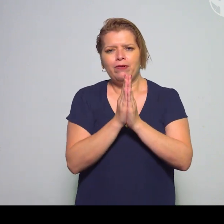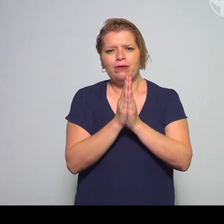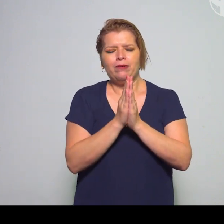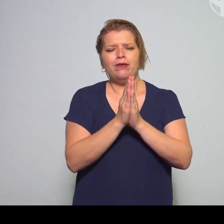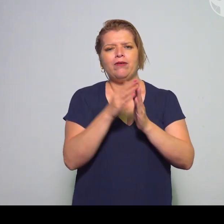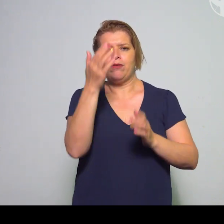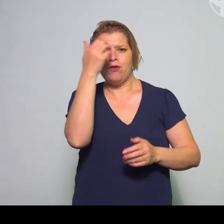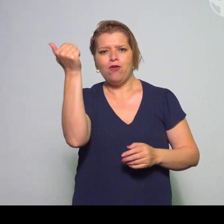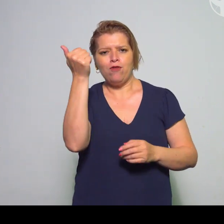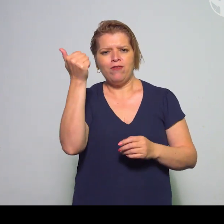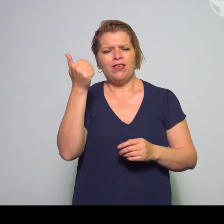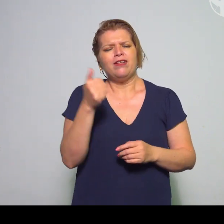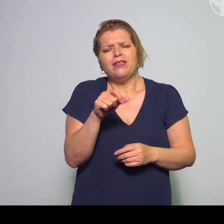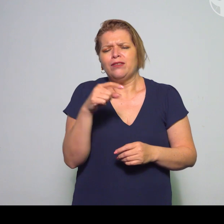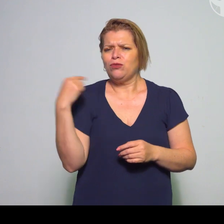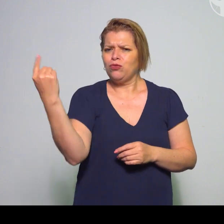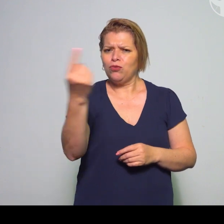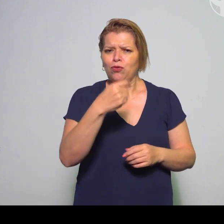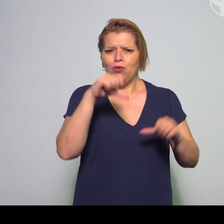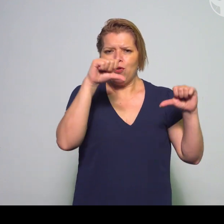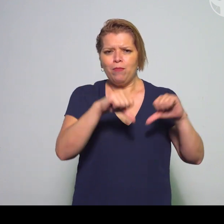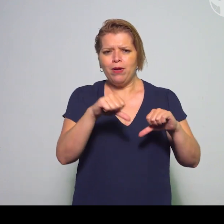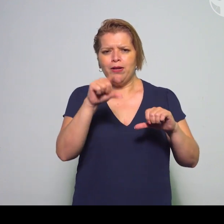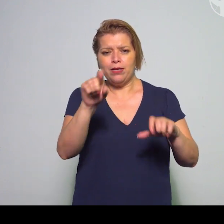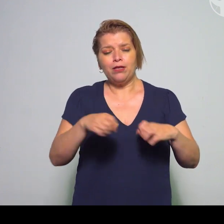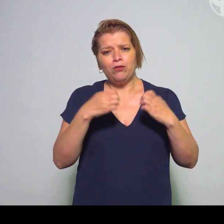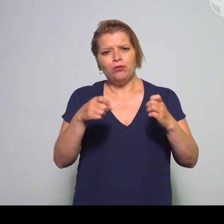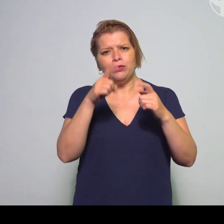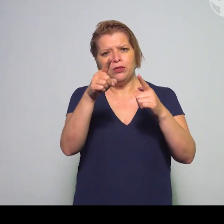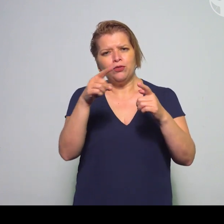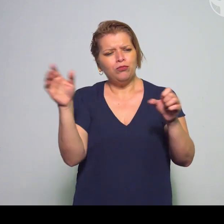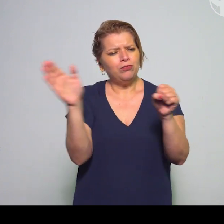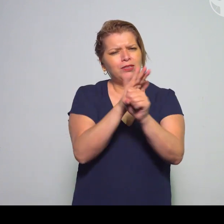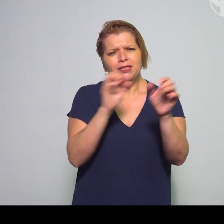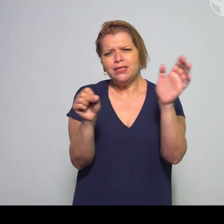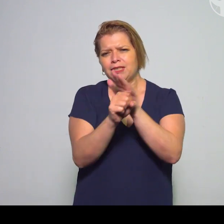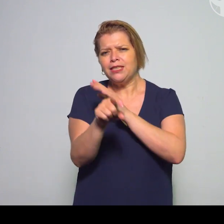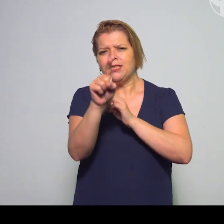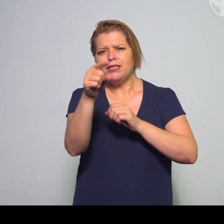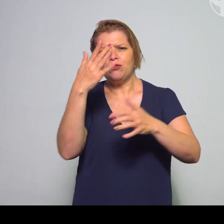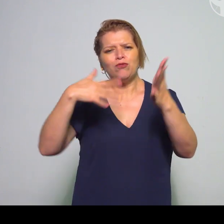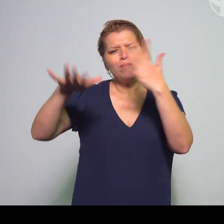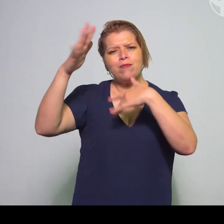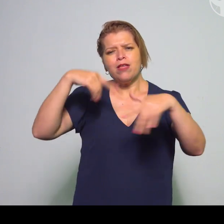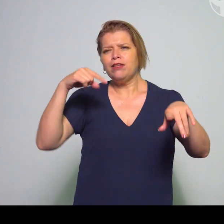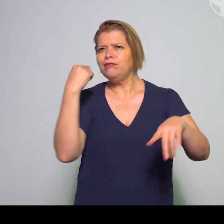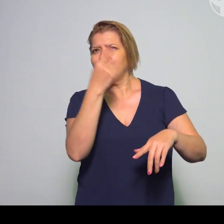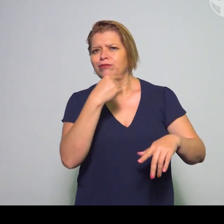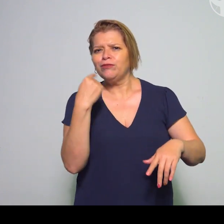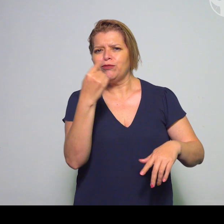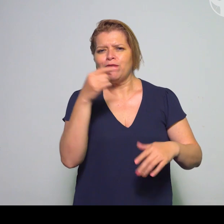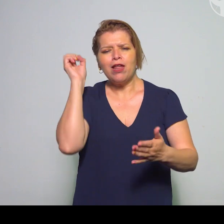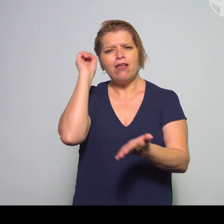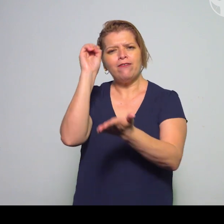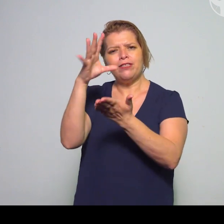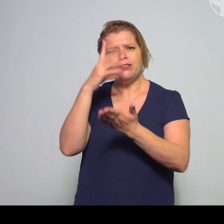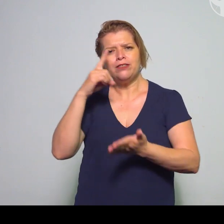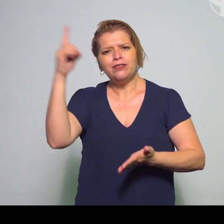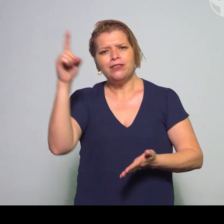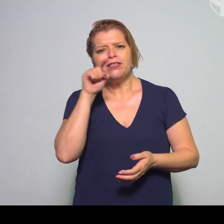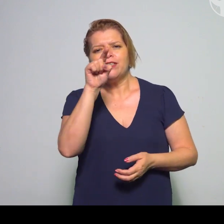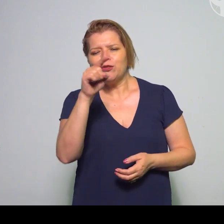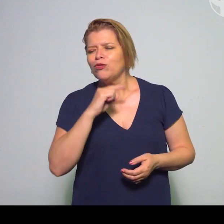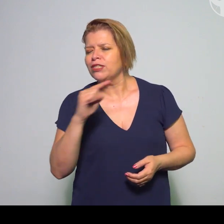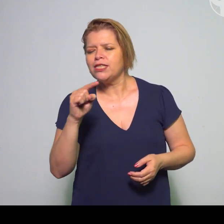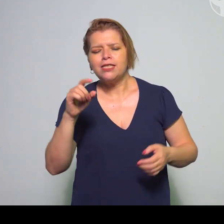lo podemos estar haciendo. Permite que tu boca se llene de la abundancia de la bendición para poner en evidencia